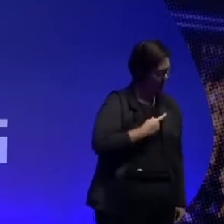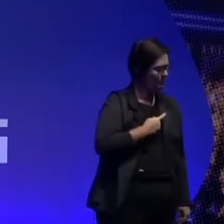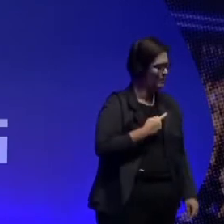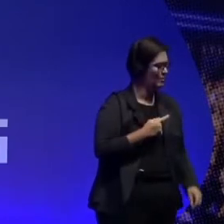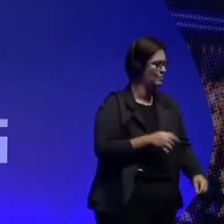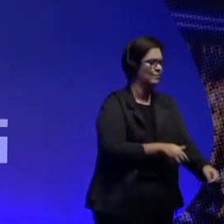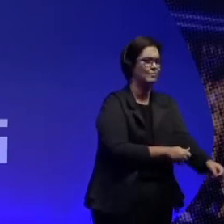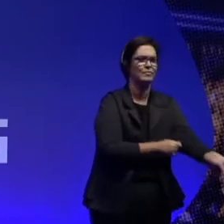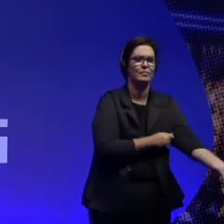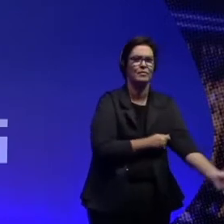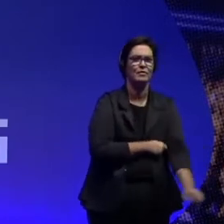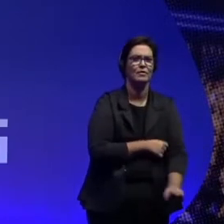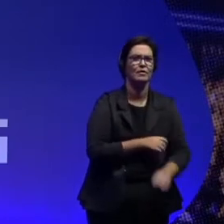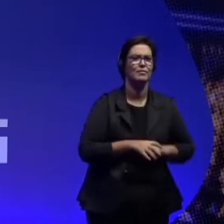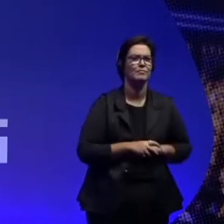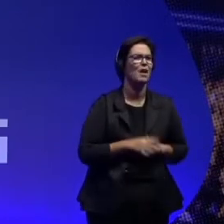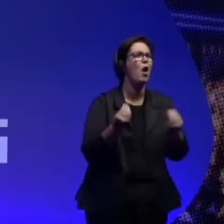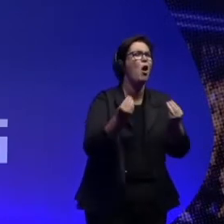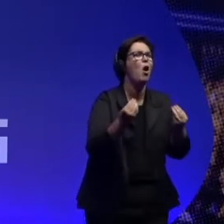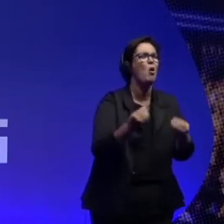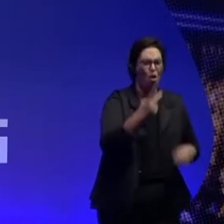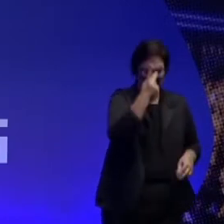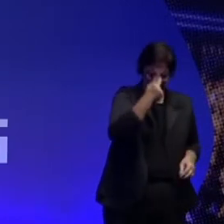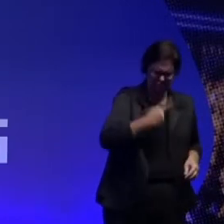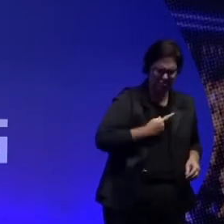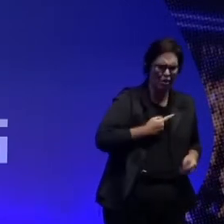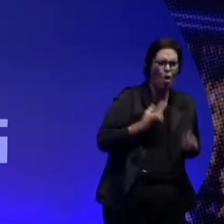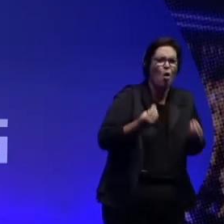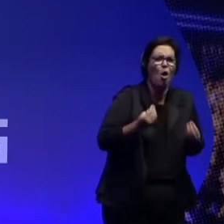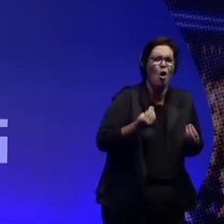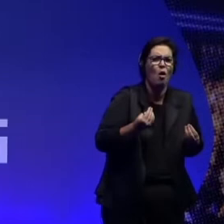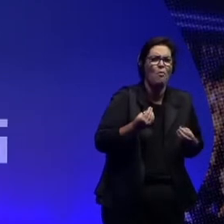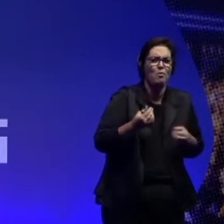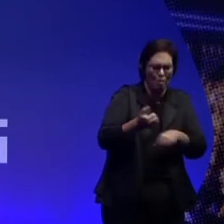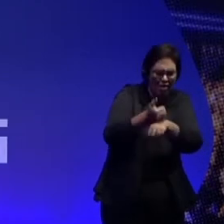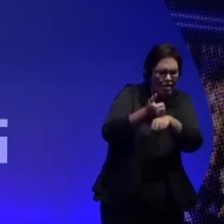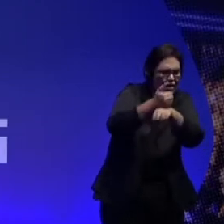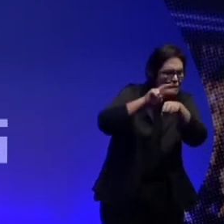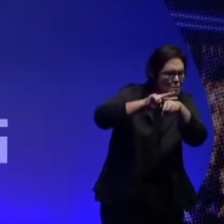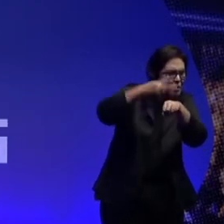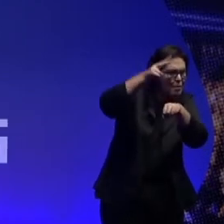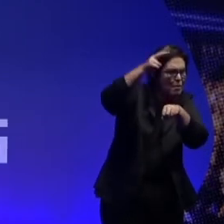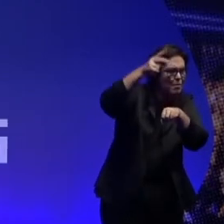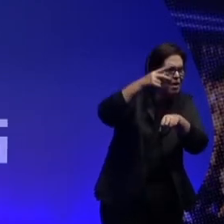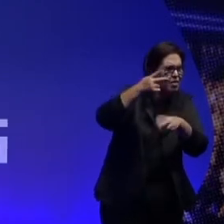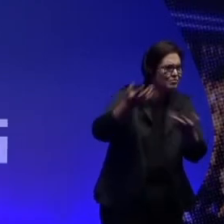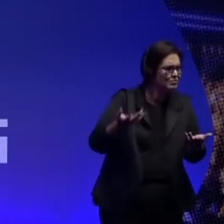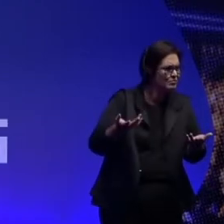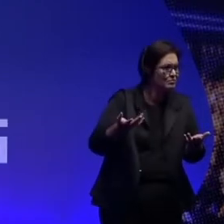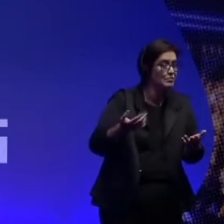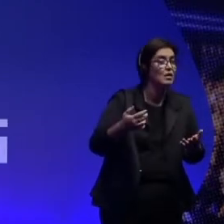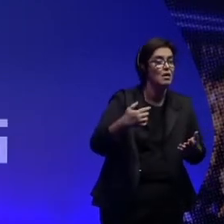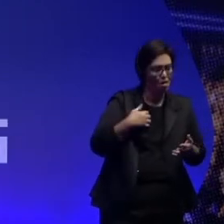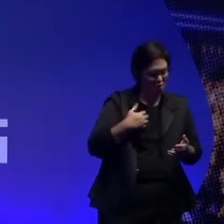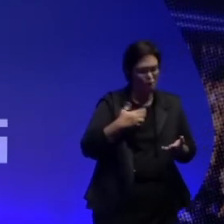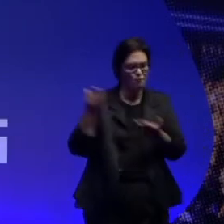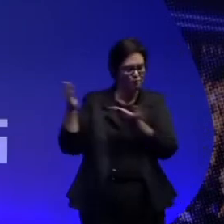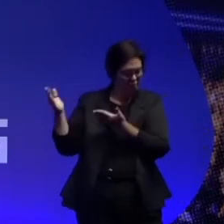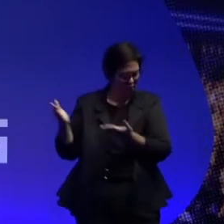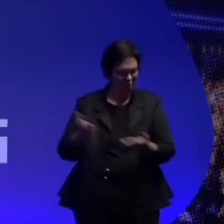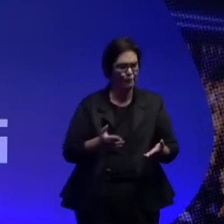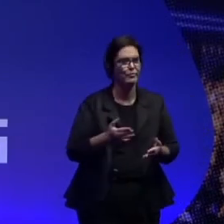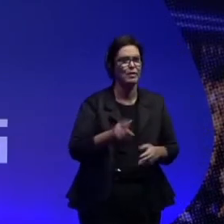Que coisa é essa? Como é que a gente pode ser egoísta com a nossa própria carreira? Eu queria convidar um executivo de vendas, mentor, profissional,